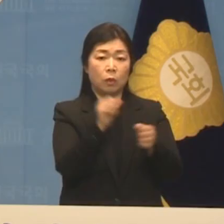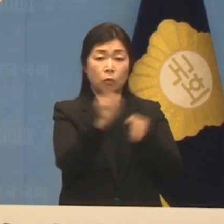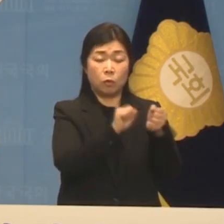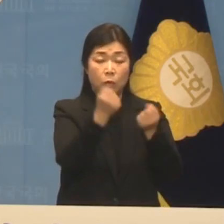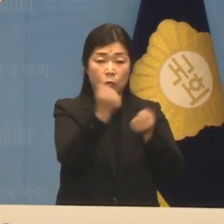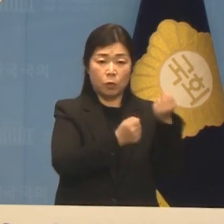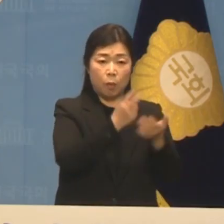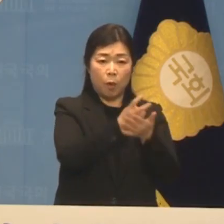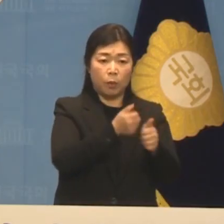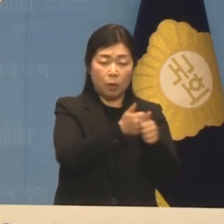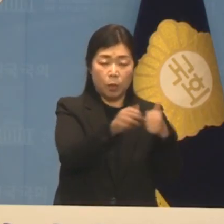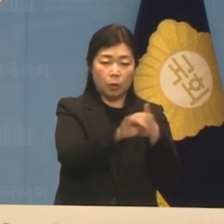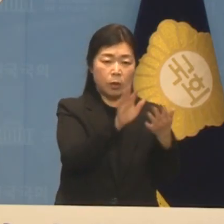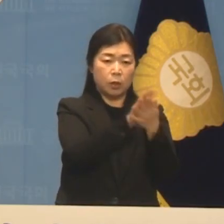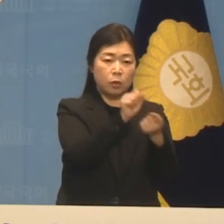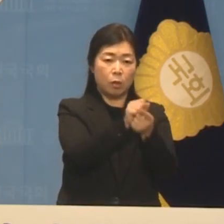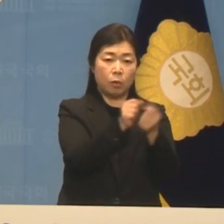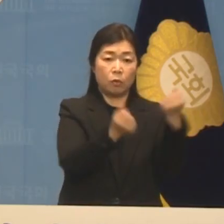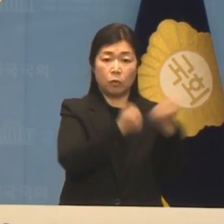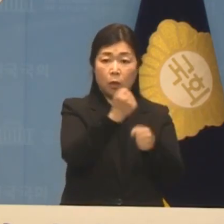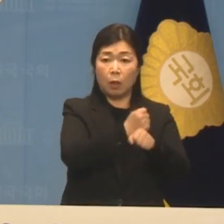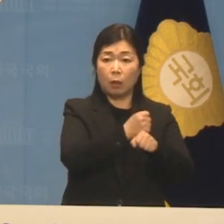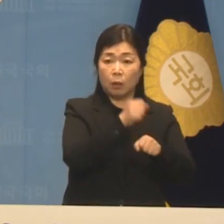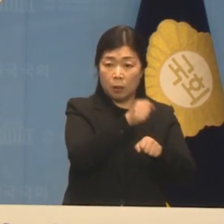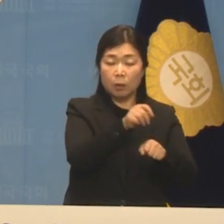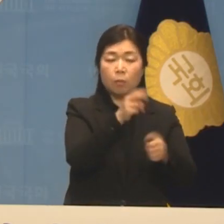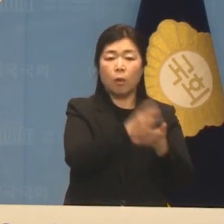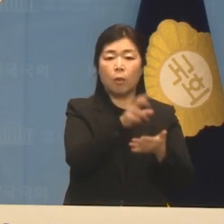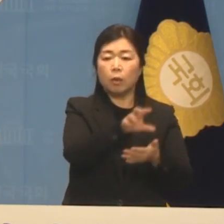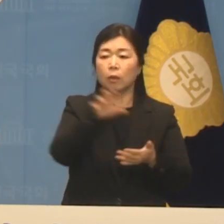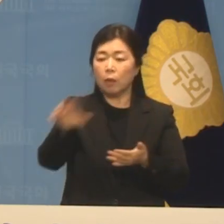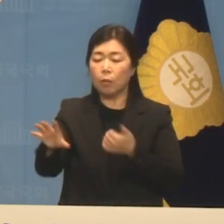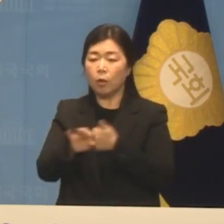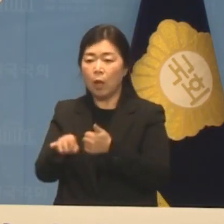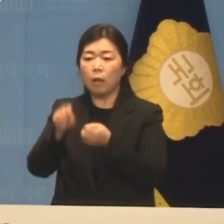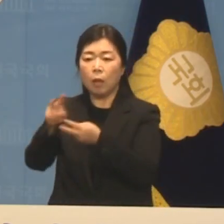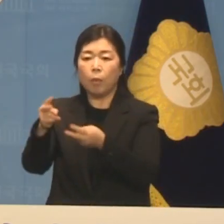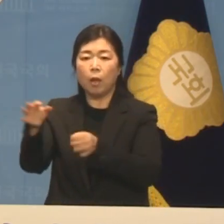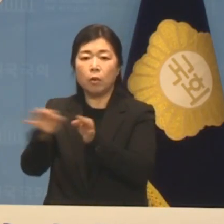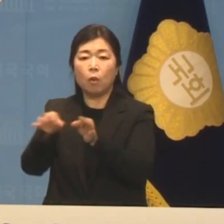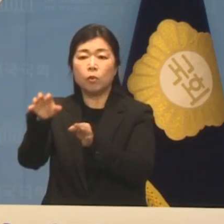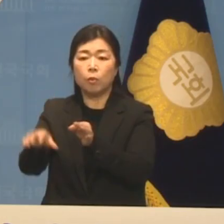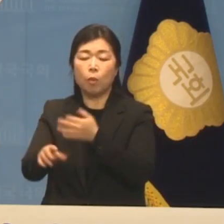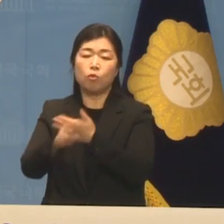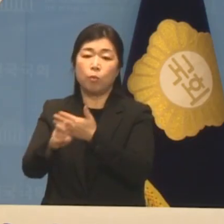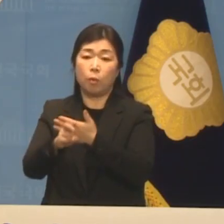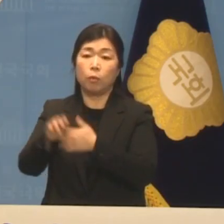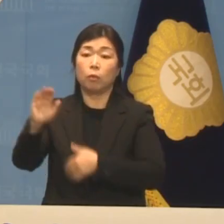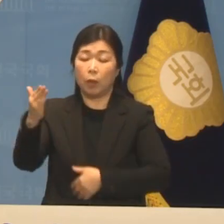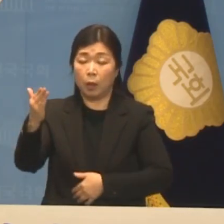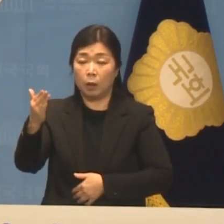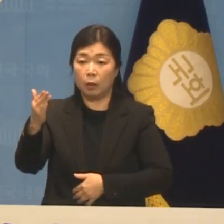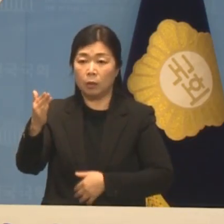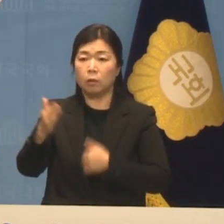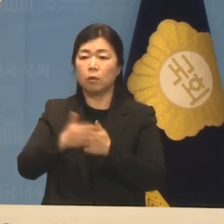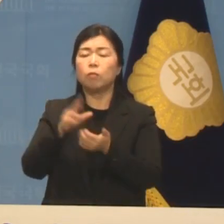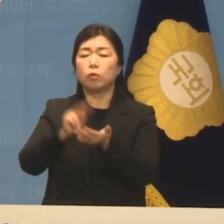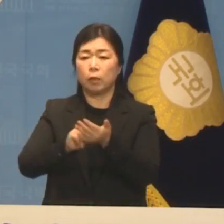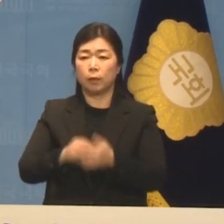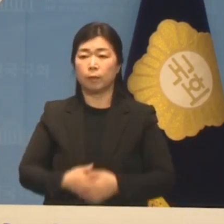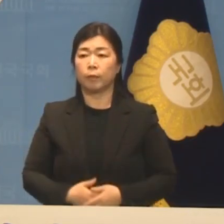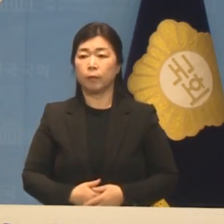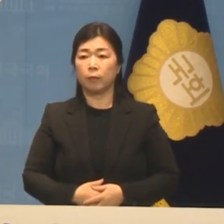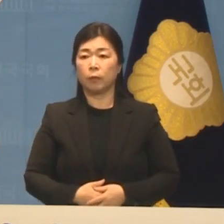의무를 택배영업점에 전면적으로 적용하게 되면 수많은 택배영업점들은 불법으로 내몰 수 있게 되는